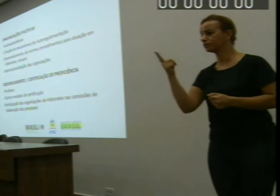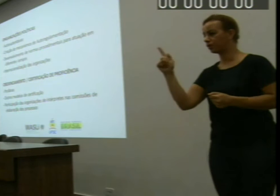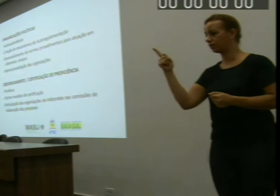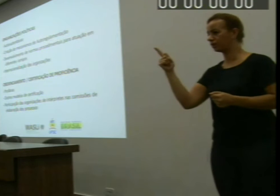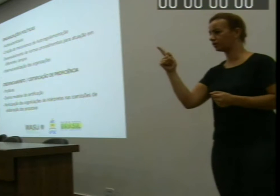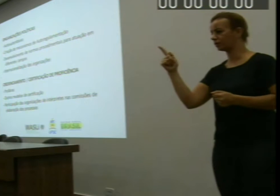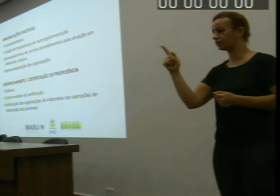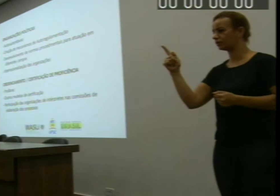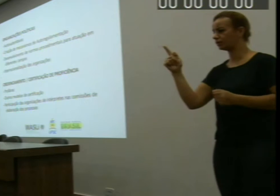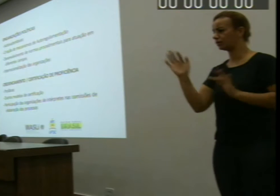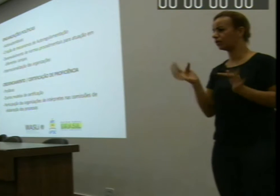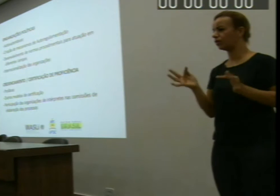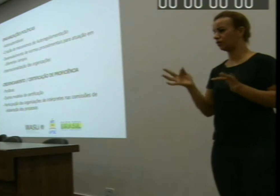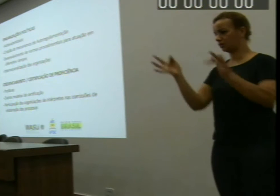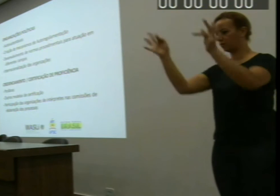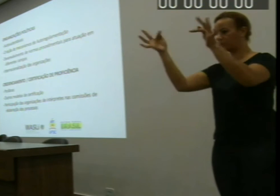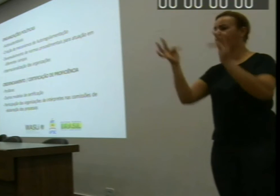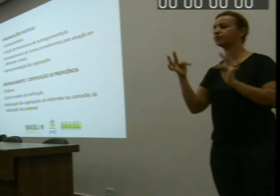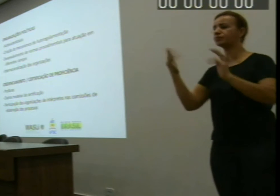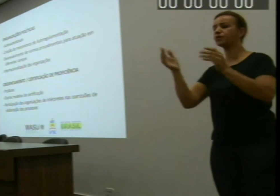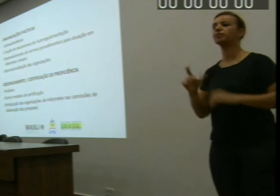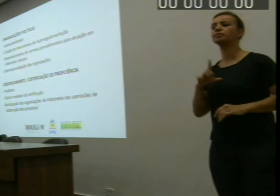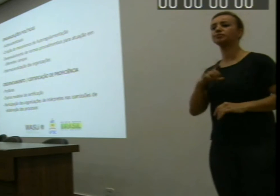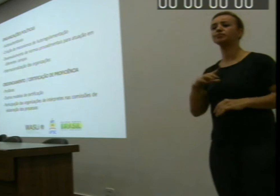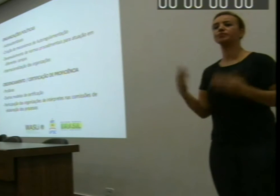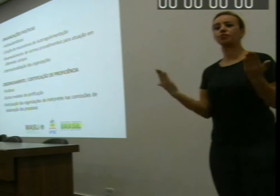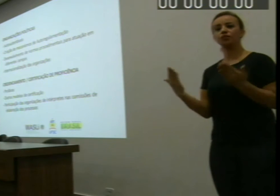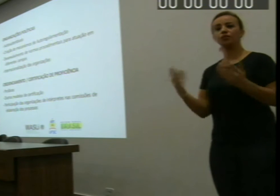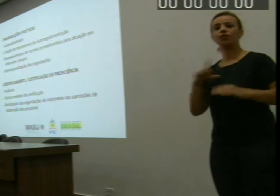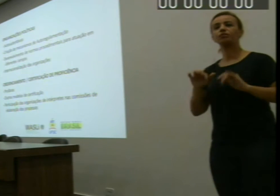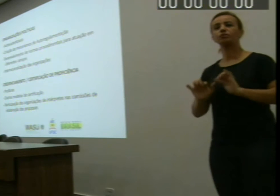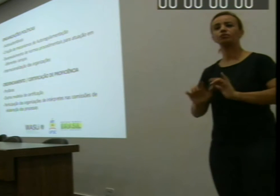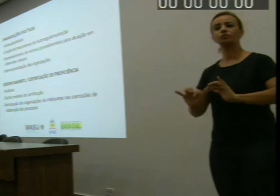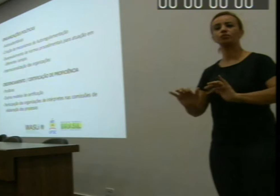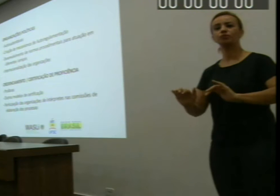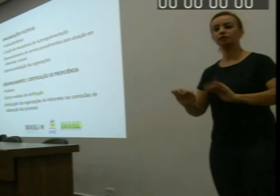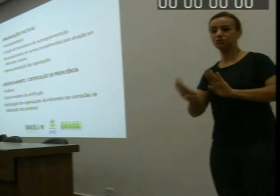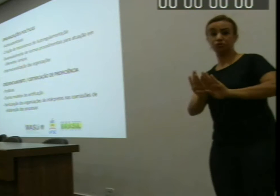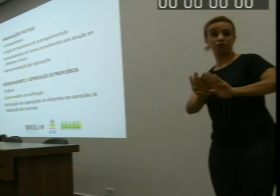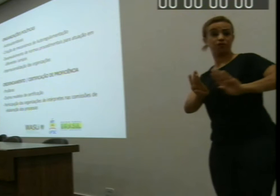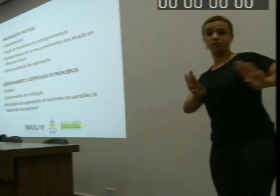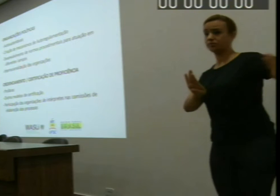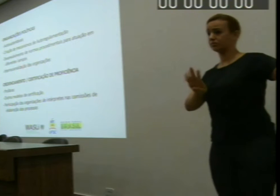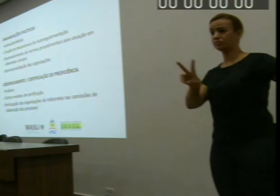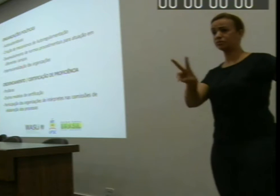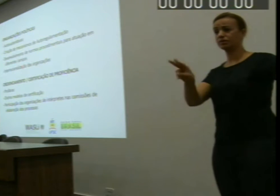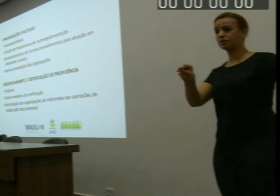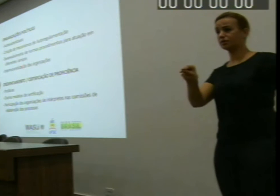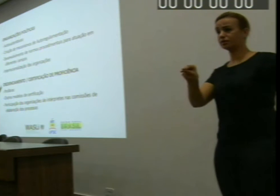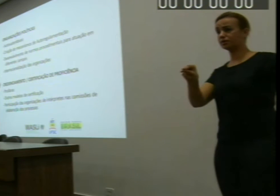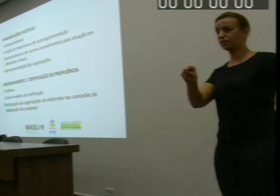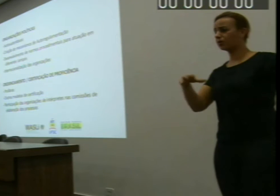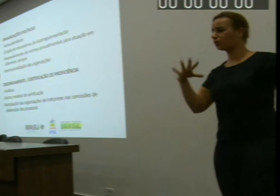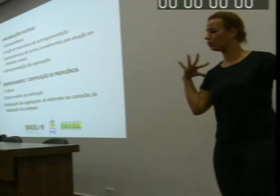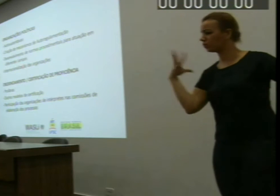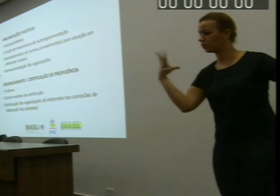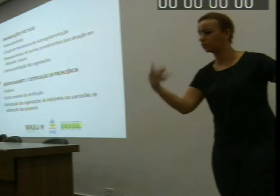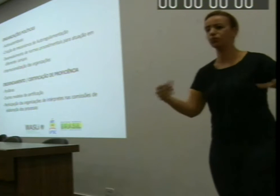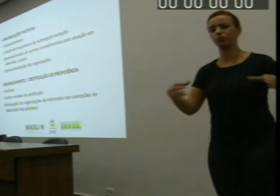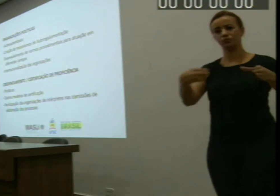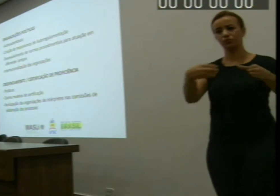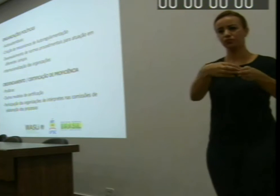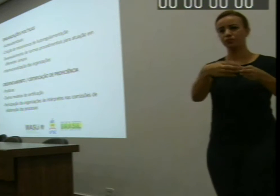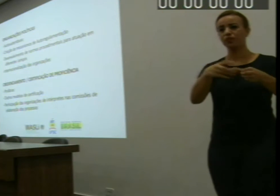integrado pela rede mundial de computadores não vivemos mais isolados e todas as organizações precisam